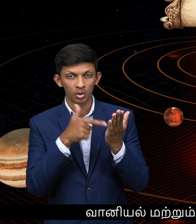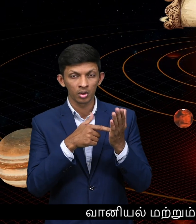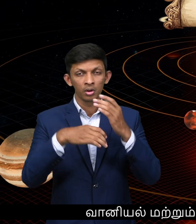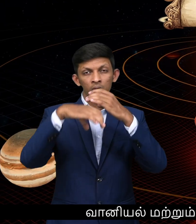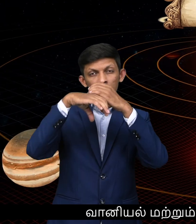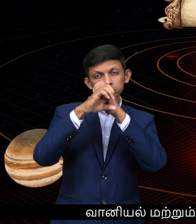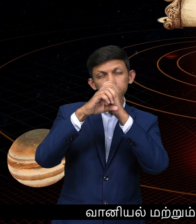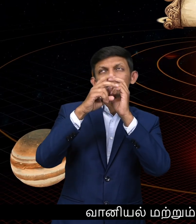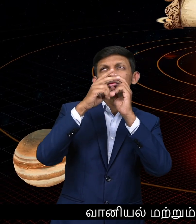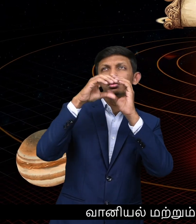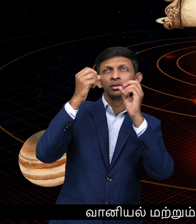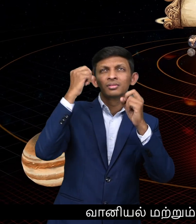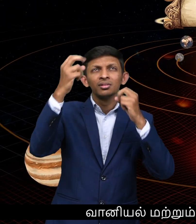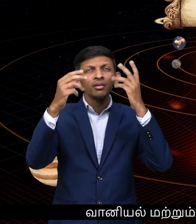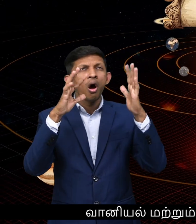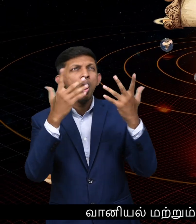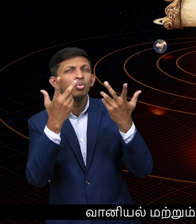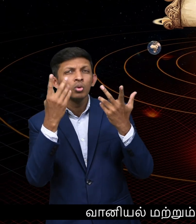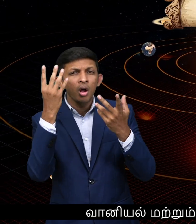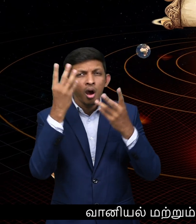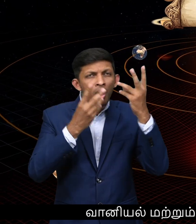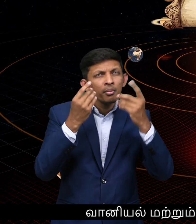வானியல் மற்றும் கணிதம் பற்றிய புத்தகங்கள்.